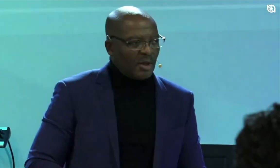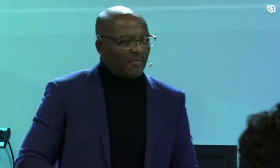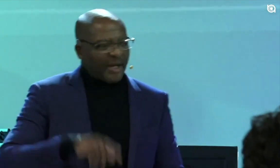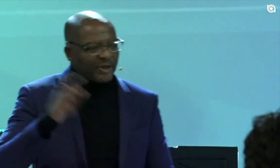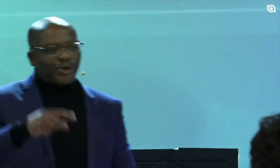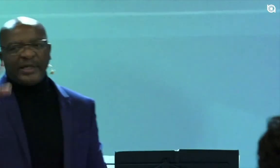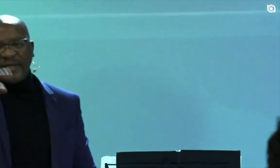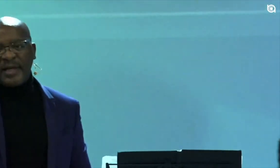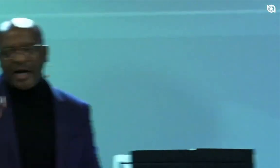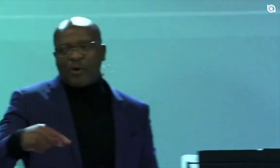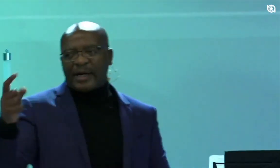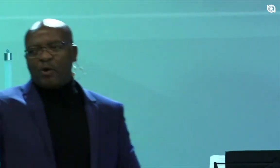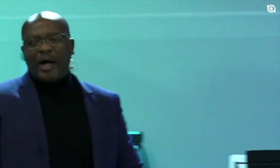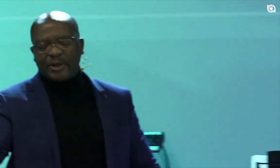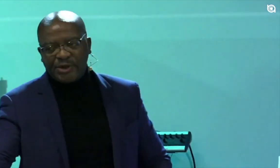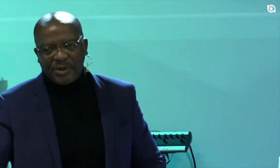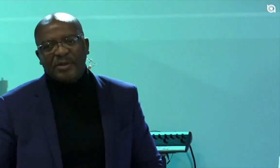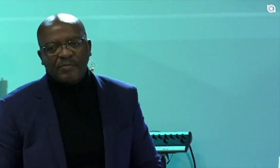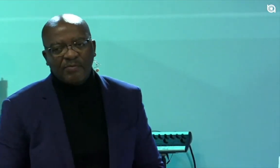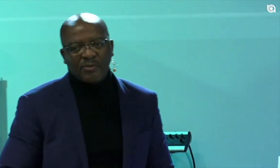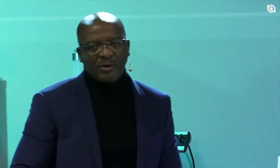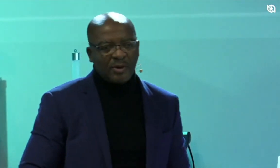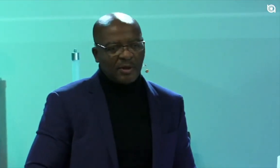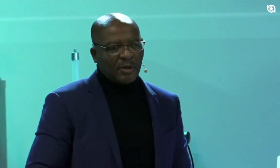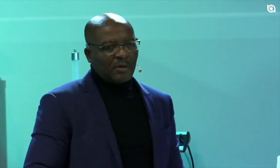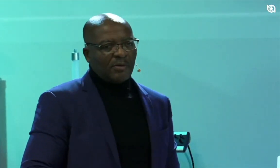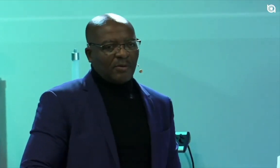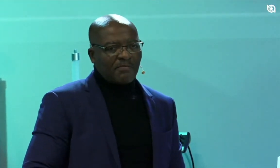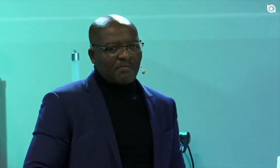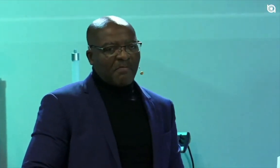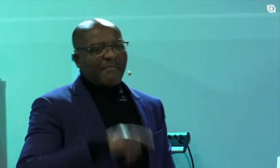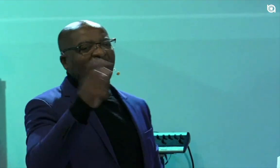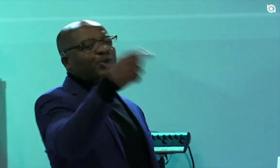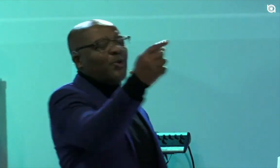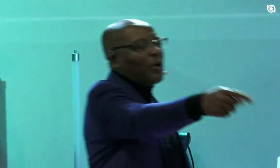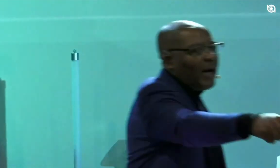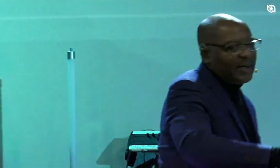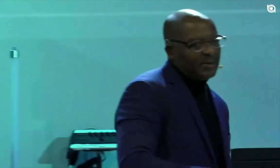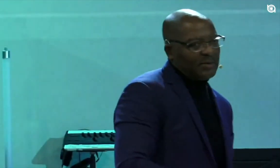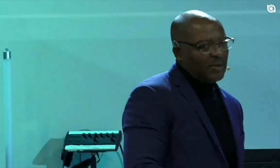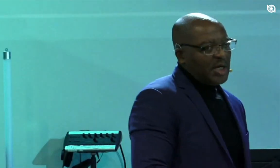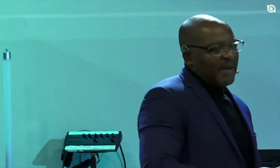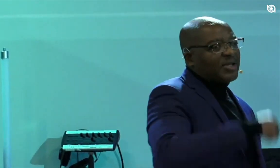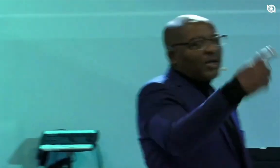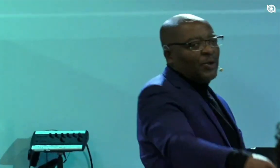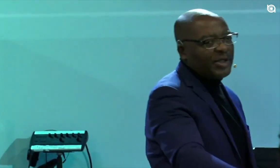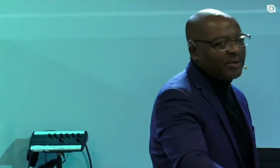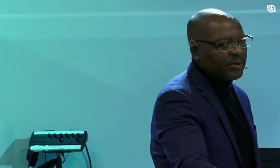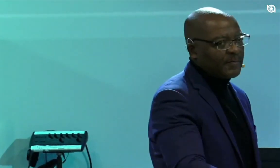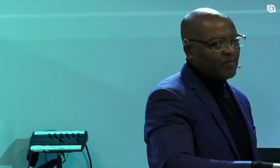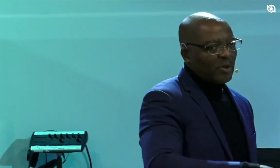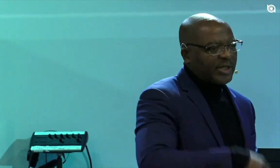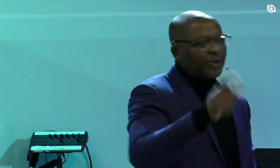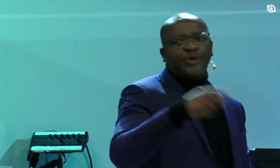believe, Martha. Parce que tu es destiné à voir la gloire de Because Dieu. You are destined to see God's glory. Mais Marc, tu dois croire. La seule